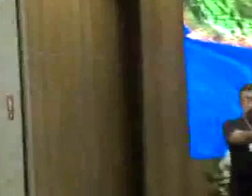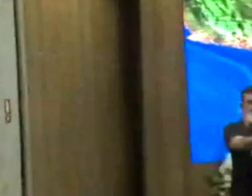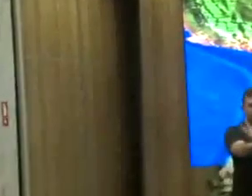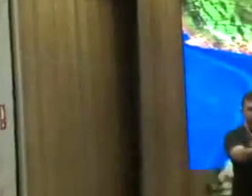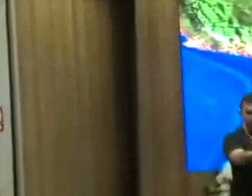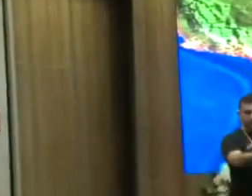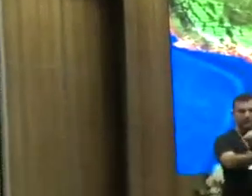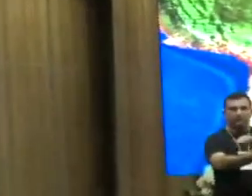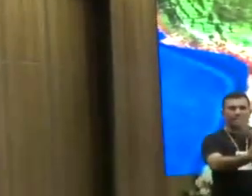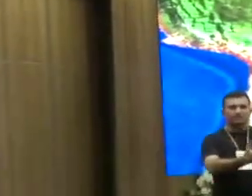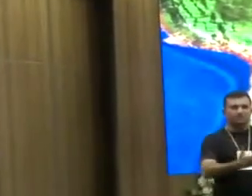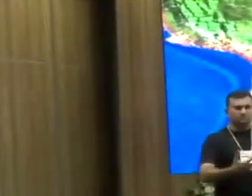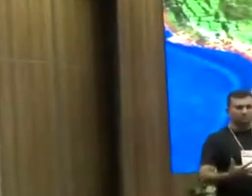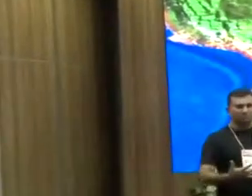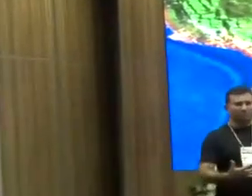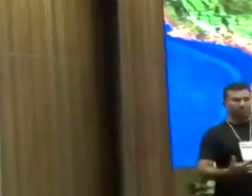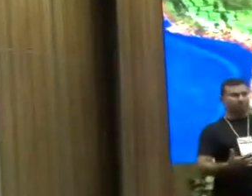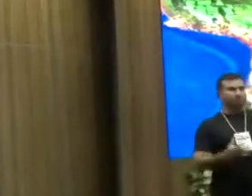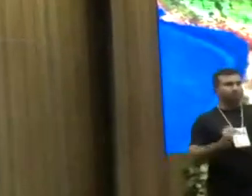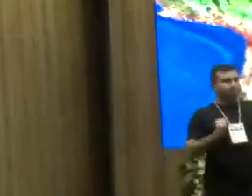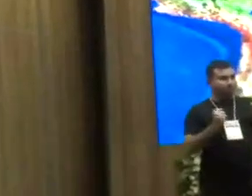do planeta.